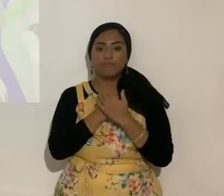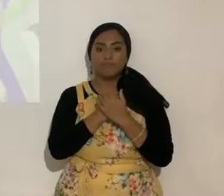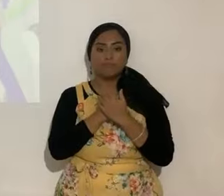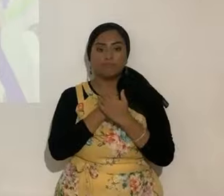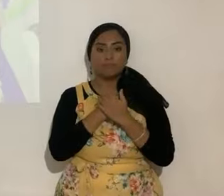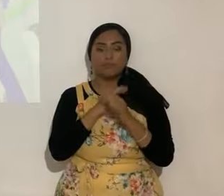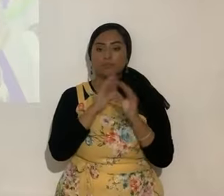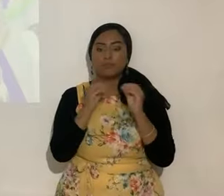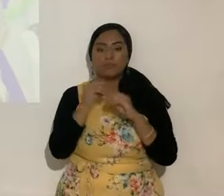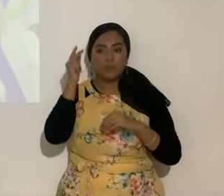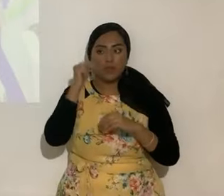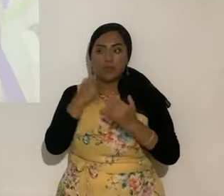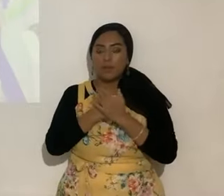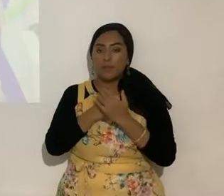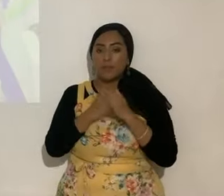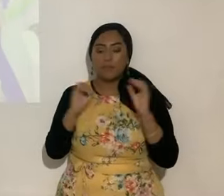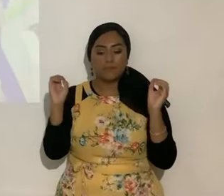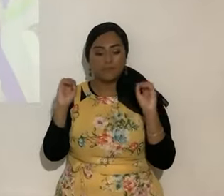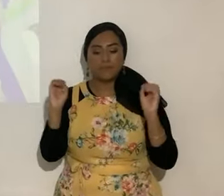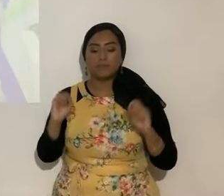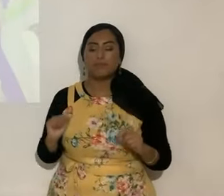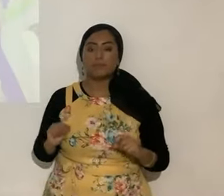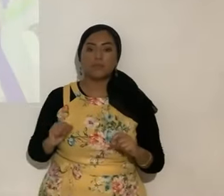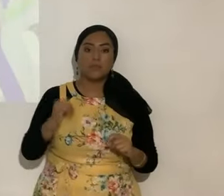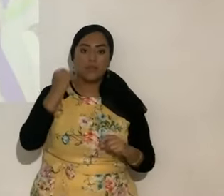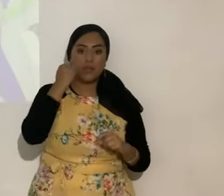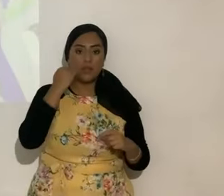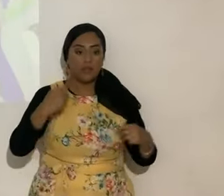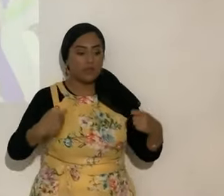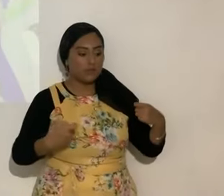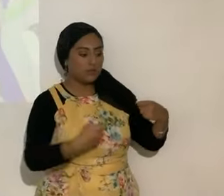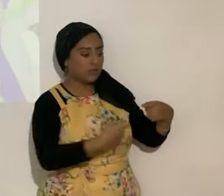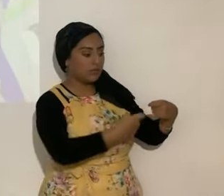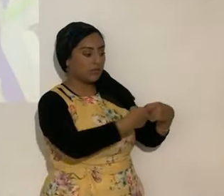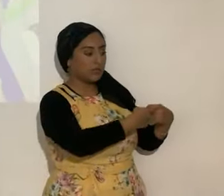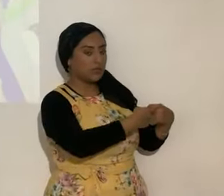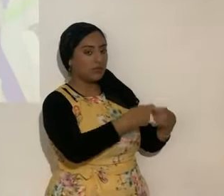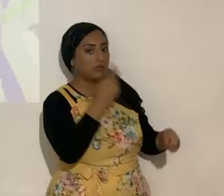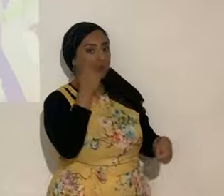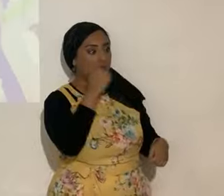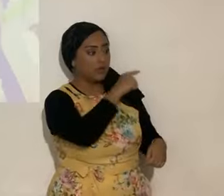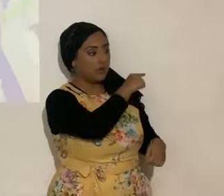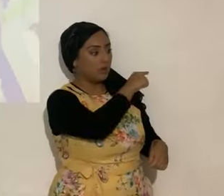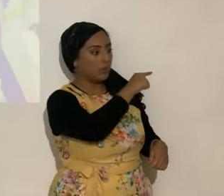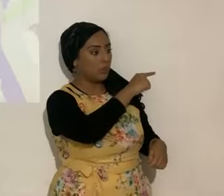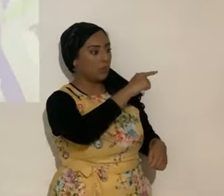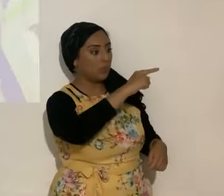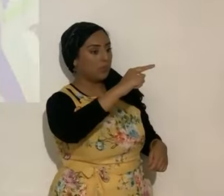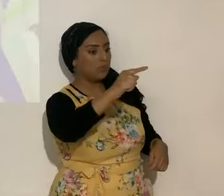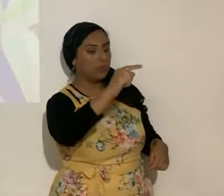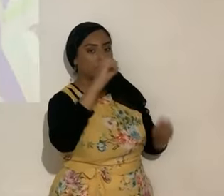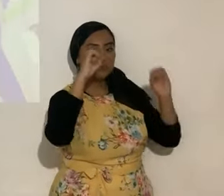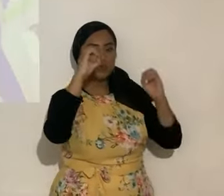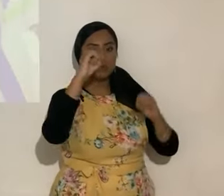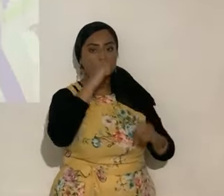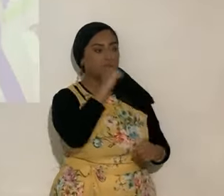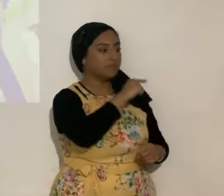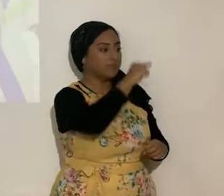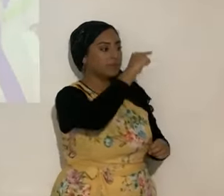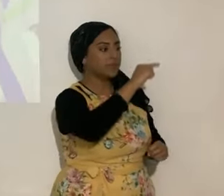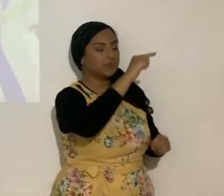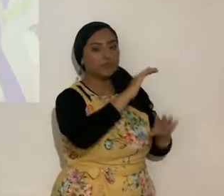ya no se escucha, frecuencia cardíaca, si se conecta, un electroencefalograma, marca ya cero, en